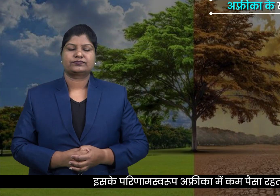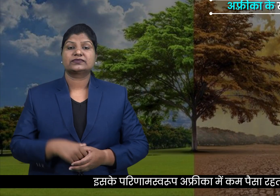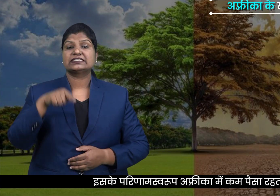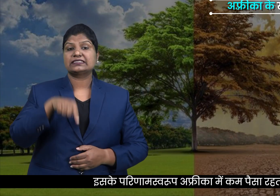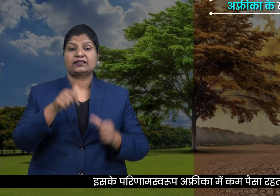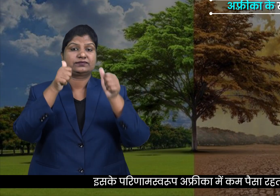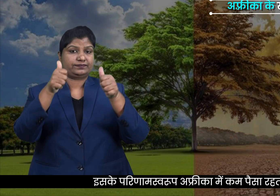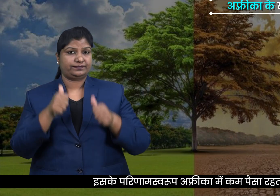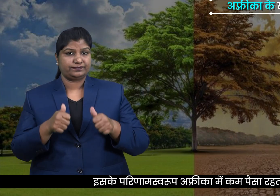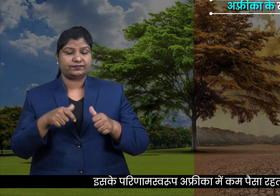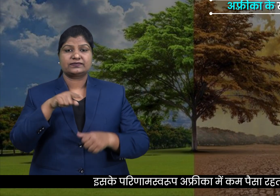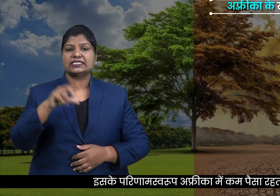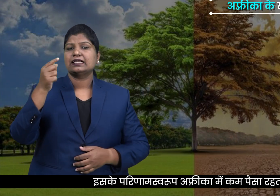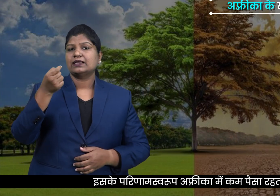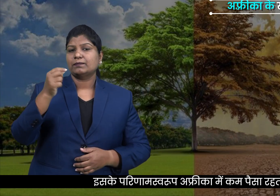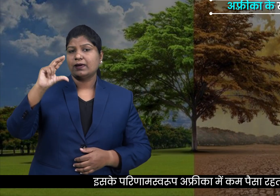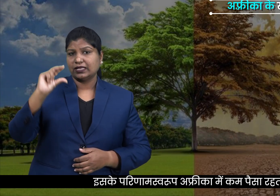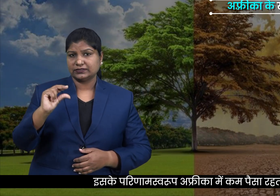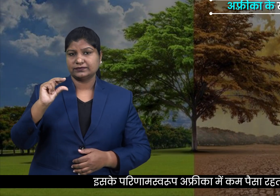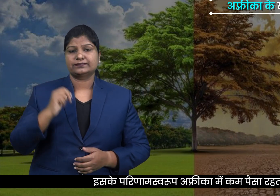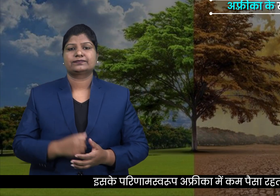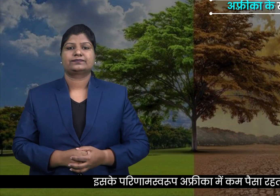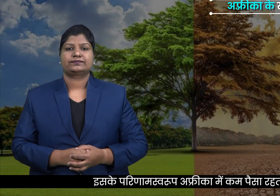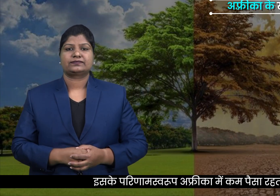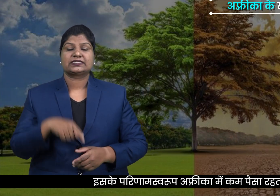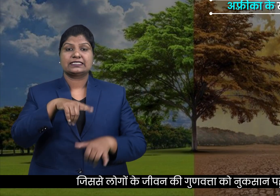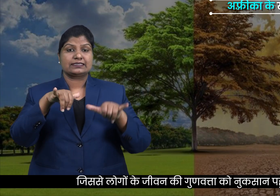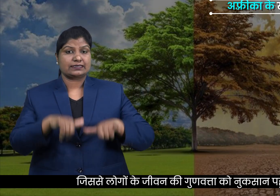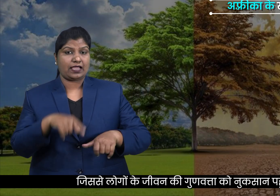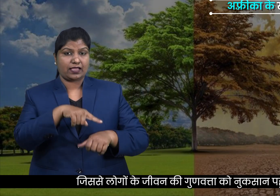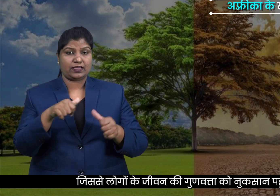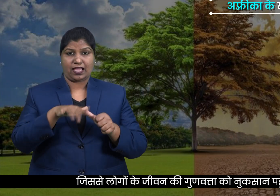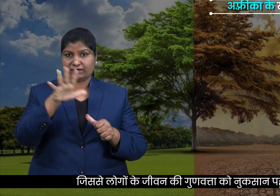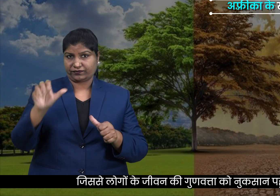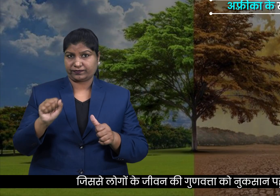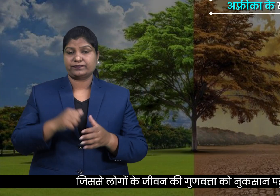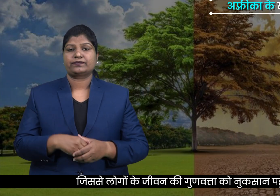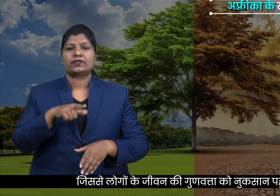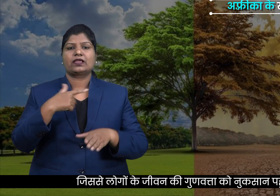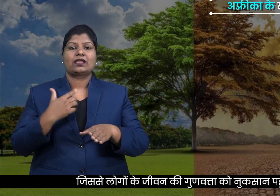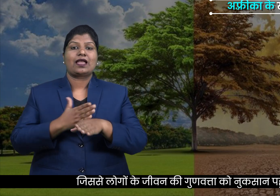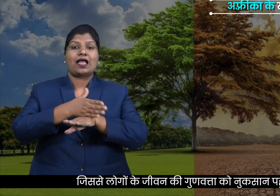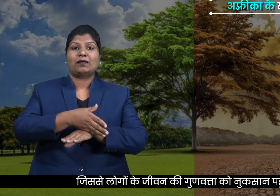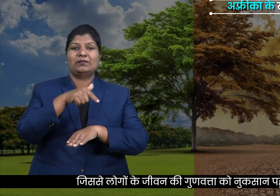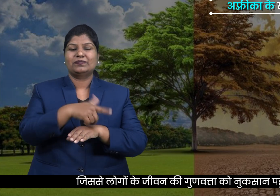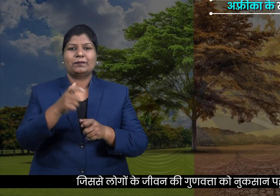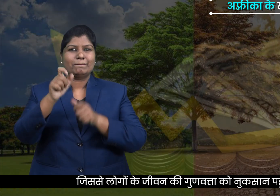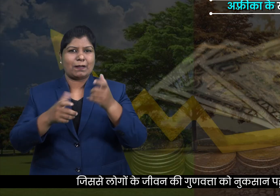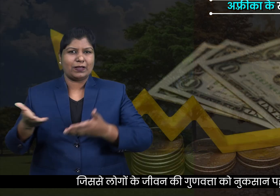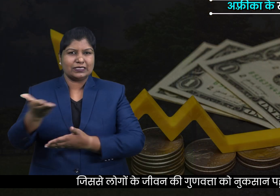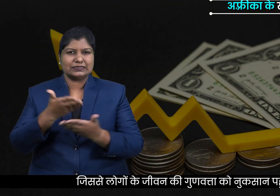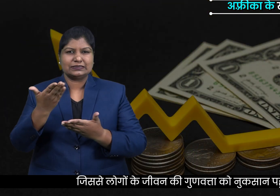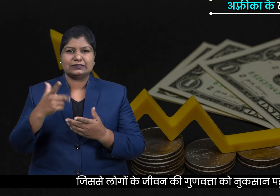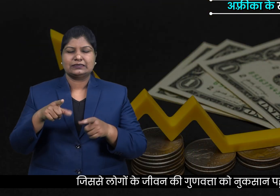इसके परिणाम स्वरूप अफ्रीका में कम पैसा रहता है, जिससे लोगों की जीवन की गुणवत्ता को